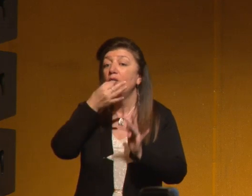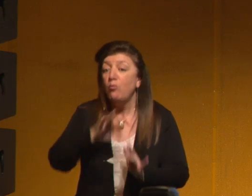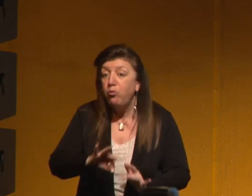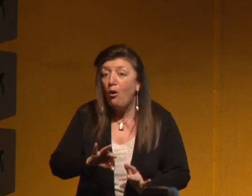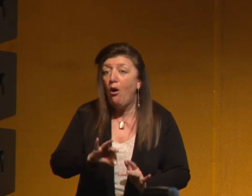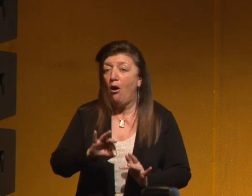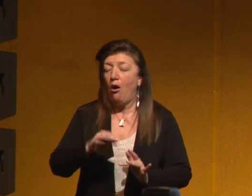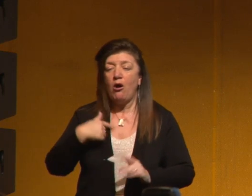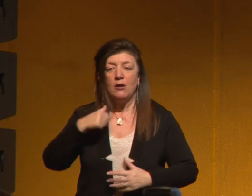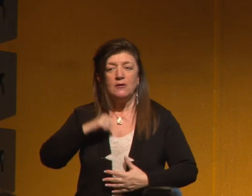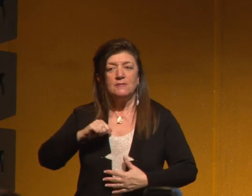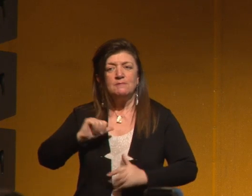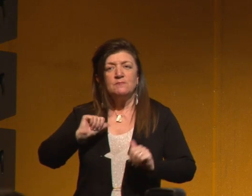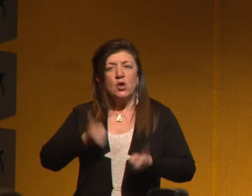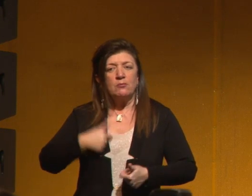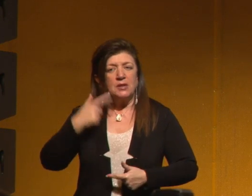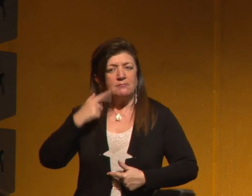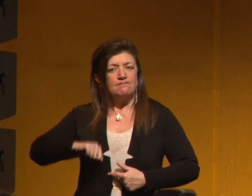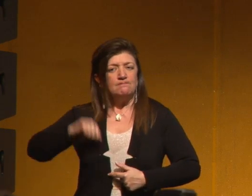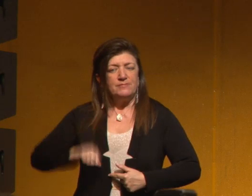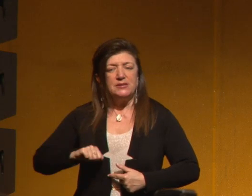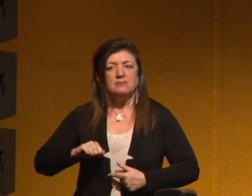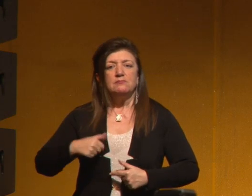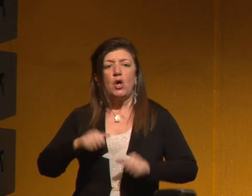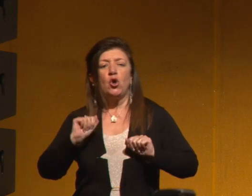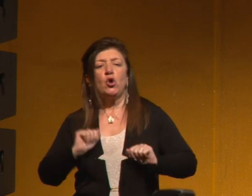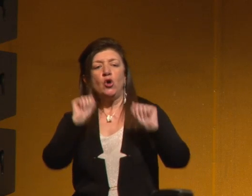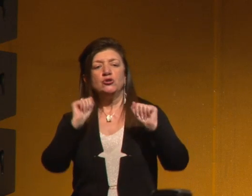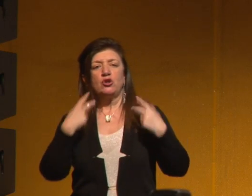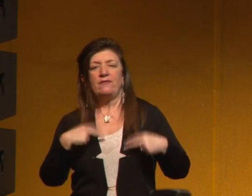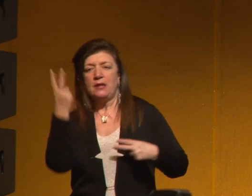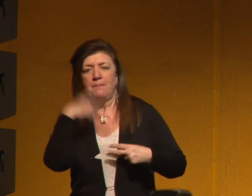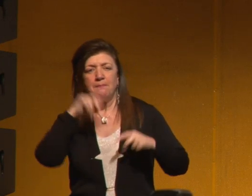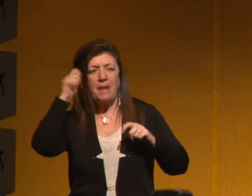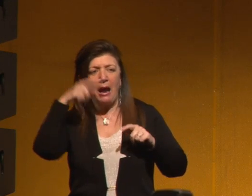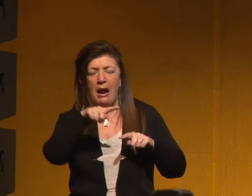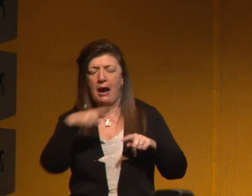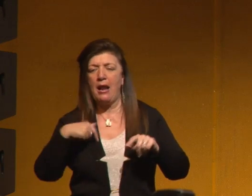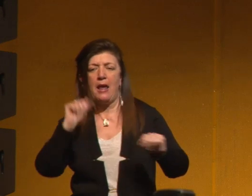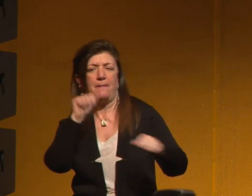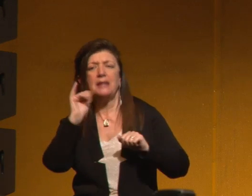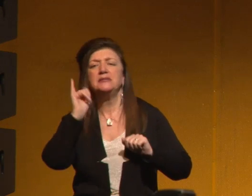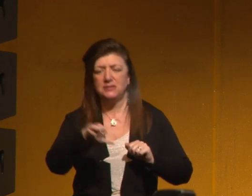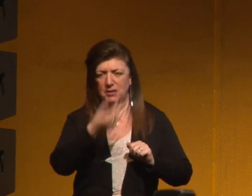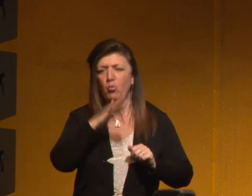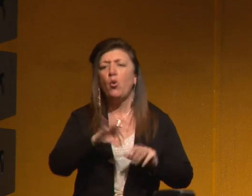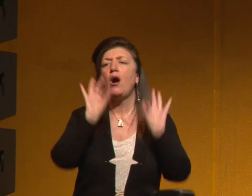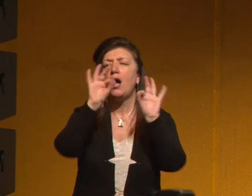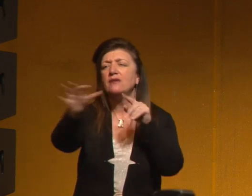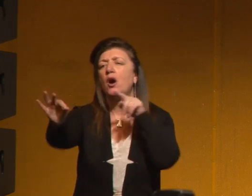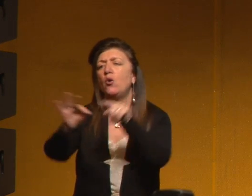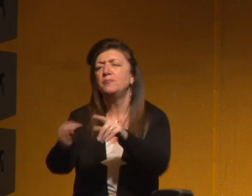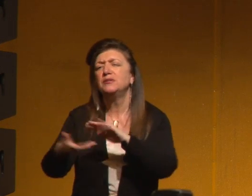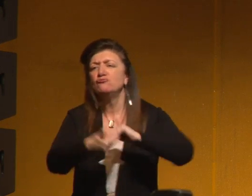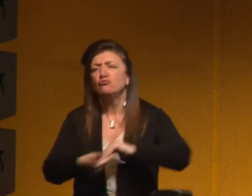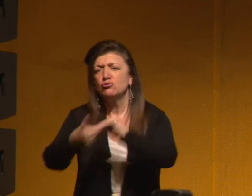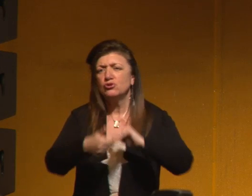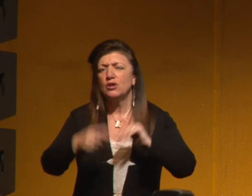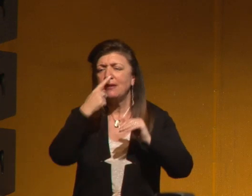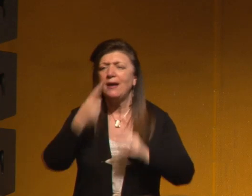contro qualsiasi forma di malavita potremo raggiungere l'obiettivo di una società più sicura più equa